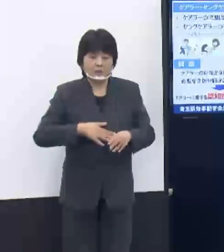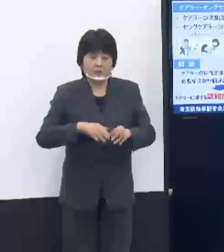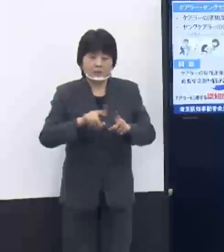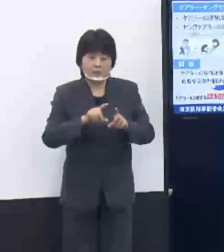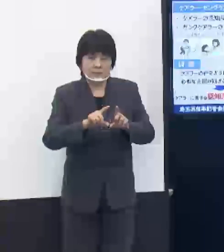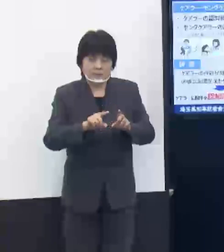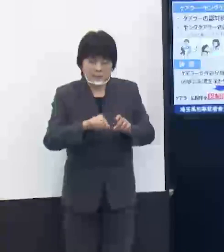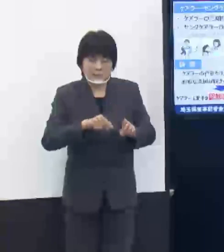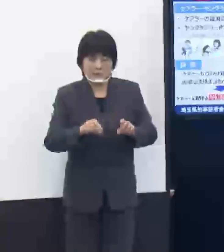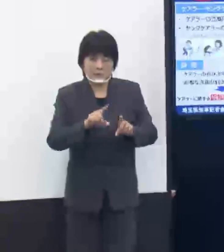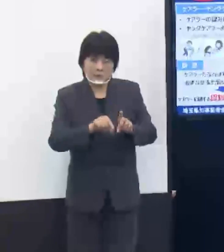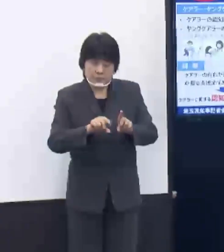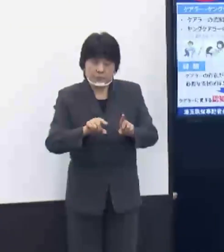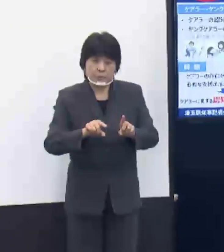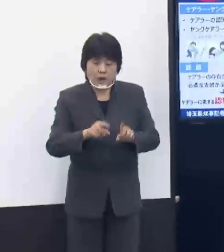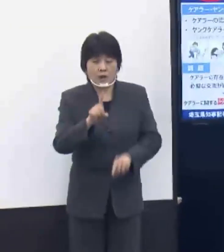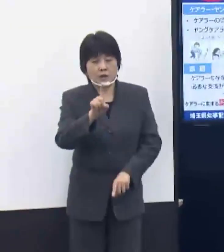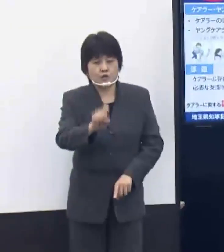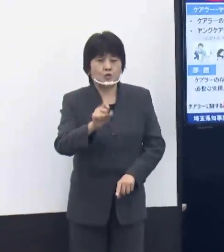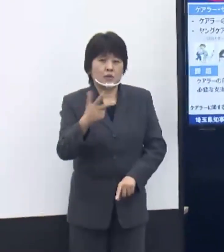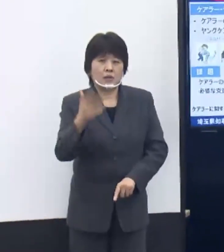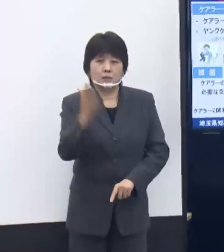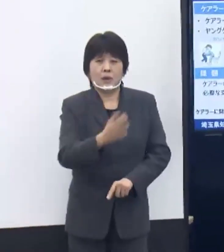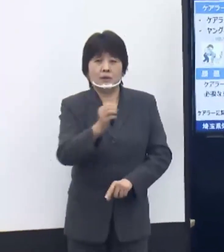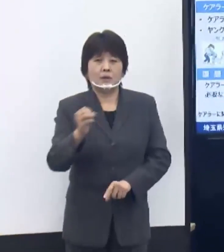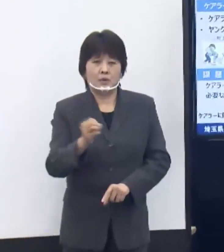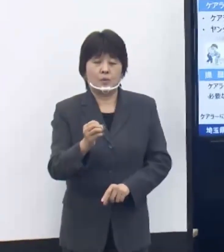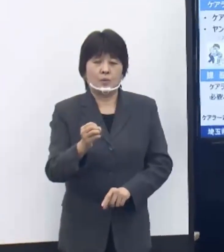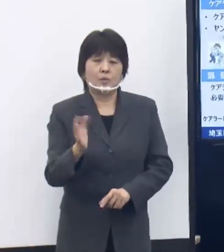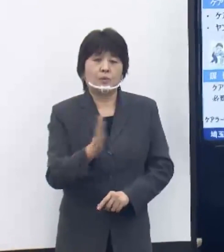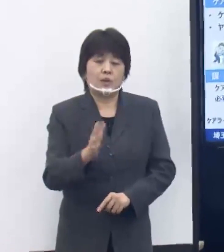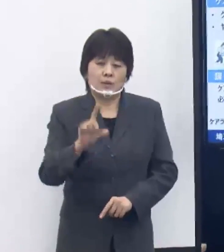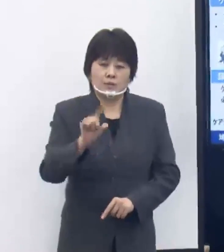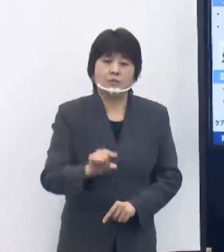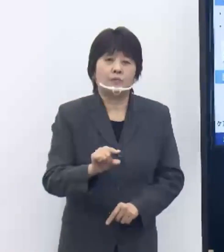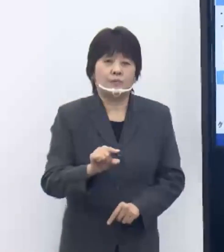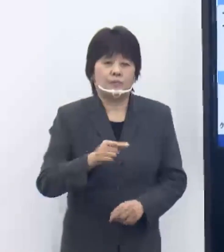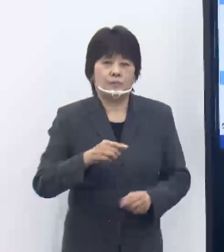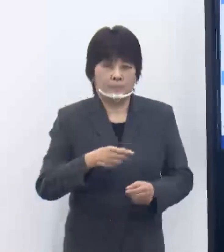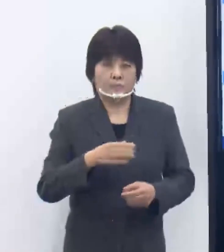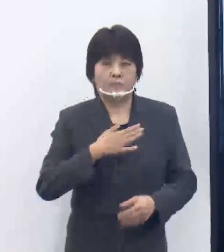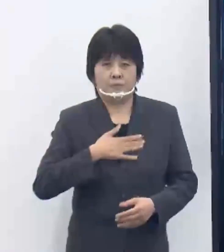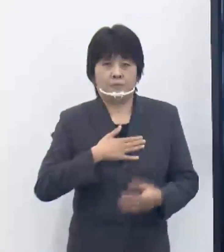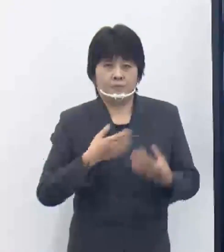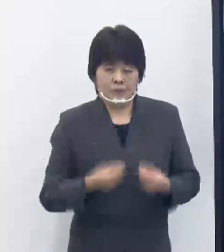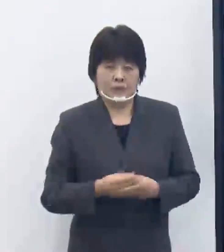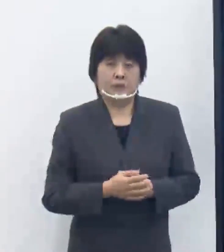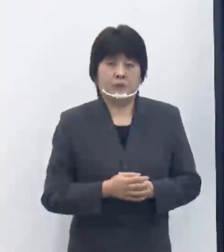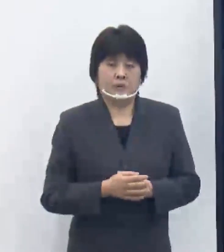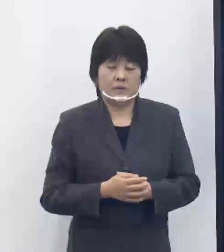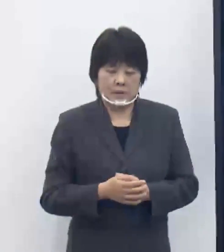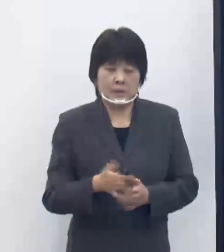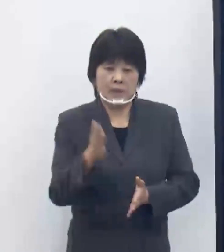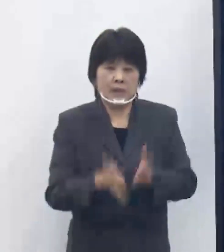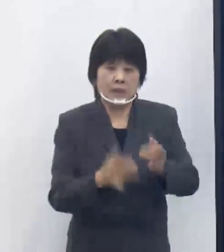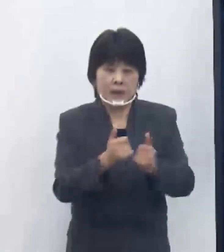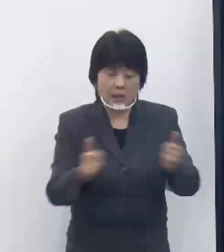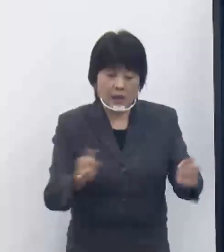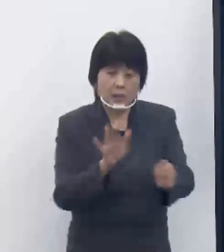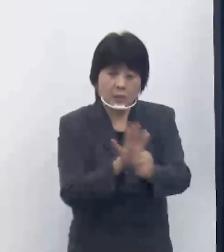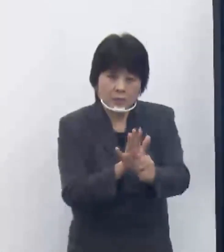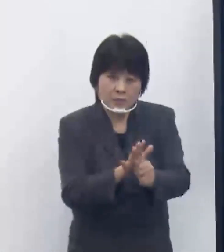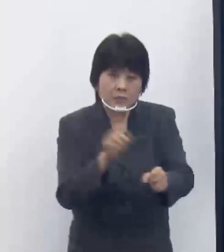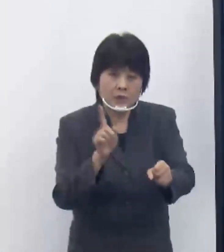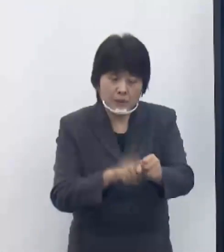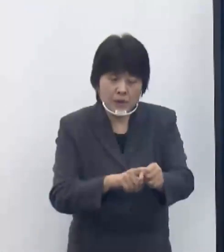ずれも 17% 程度にとどまることが分かりました。ケアラーを支援するためには県や市